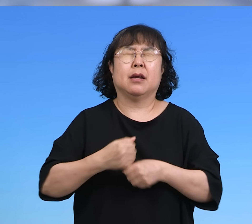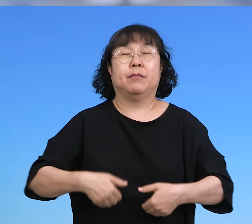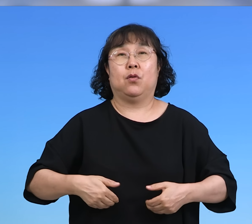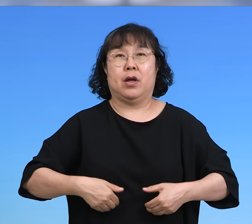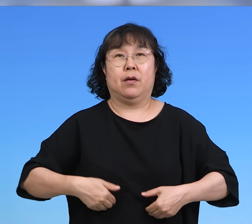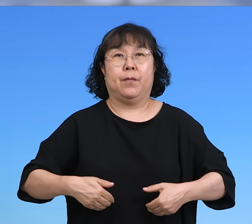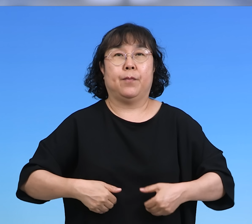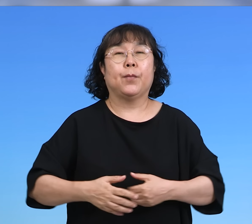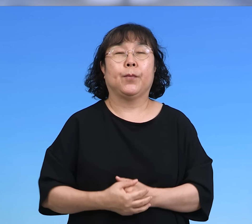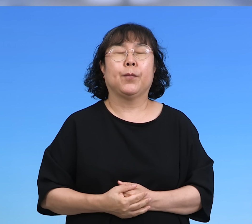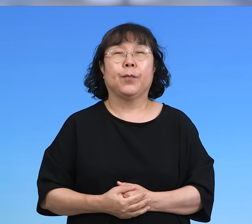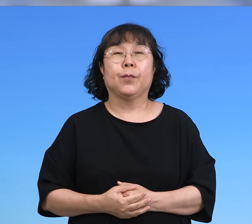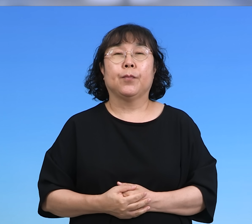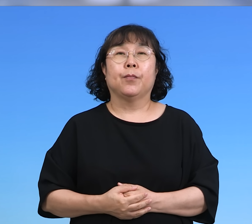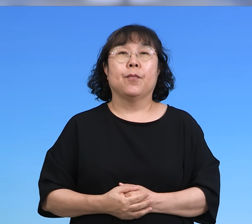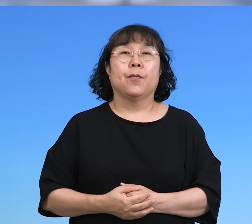여러분, 제가 지금